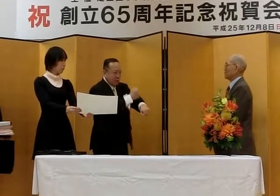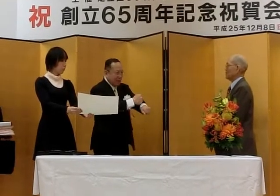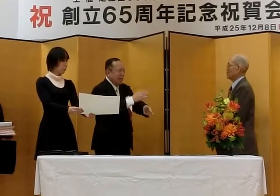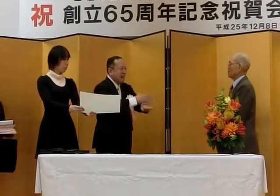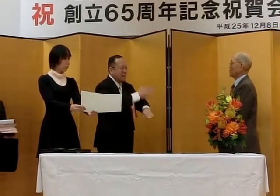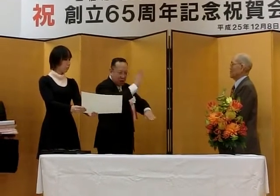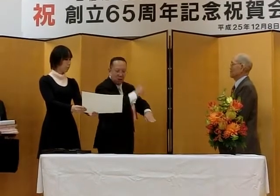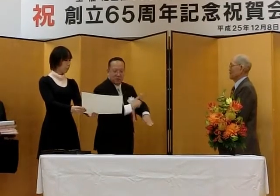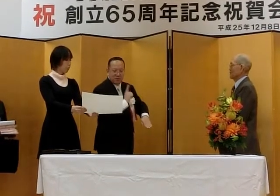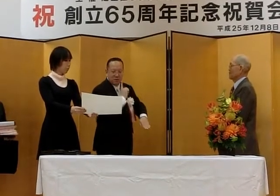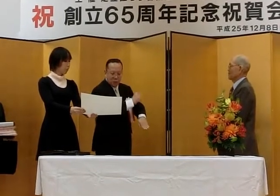こと、